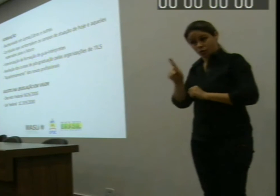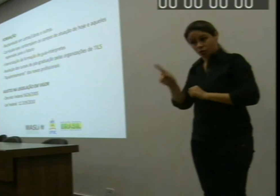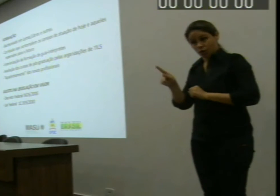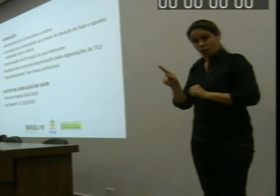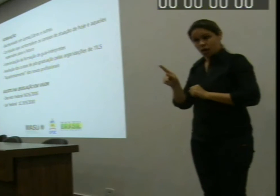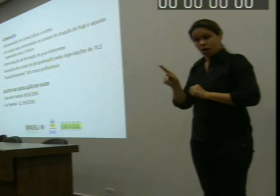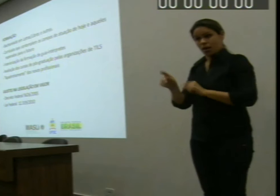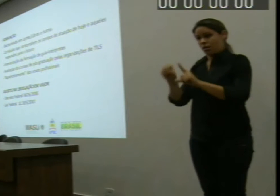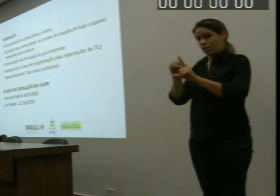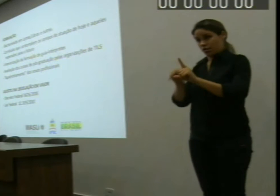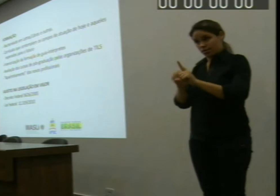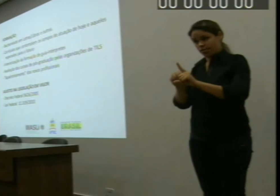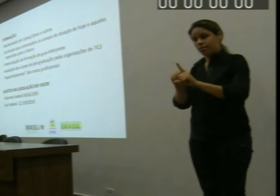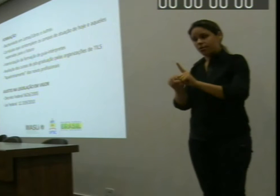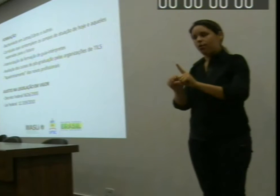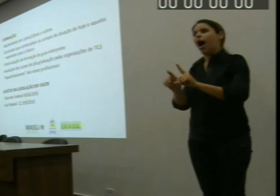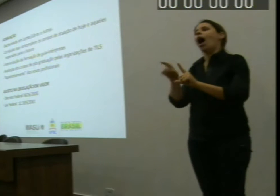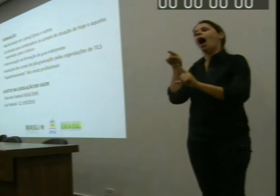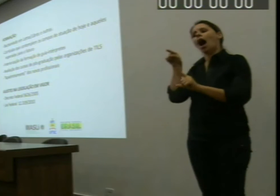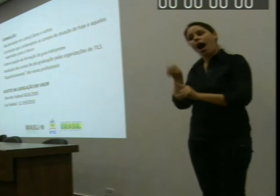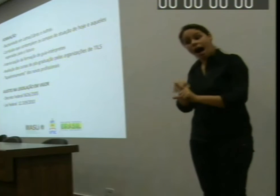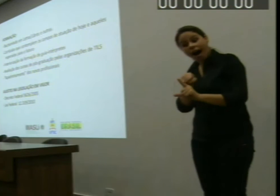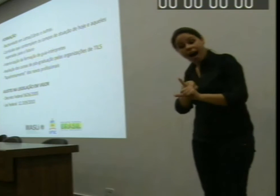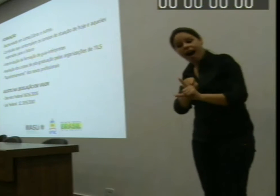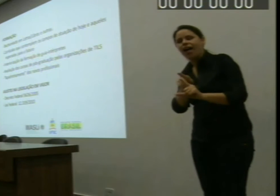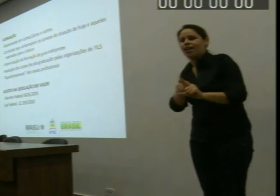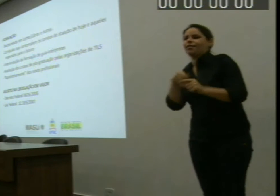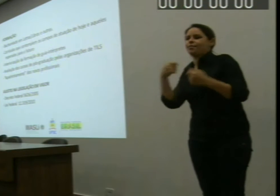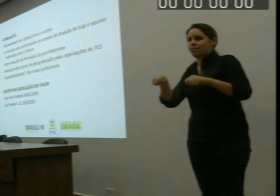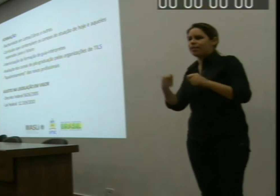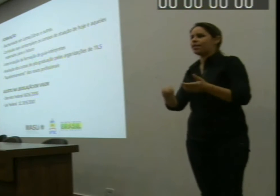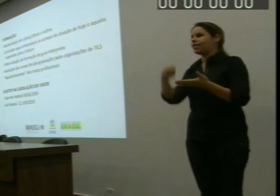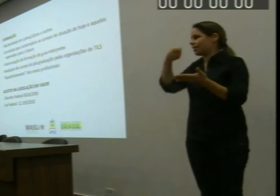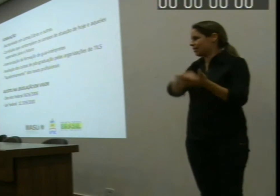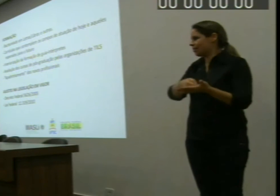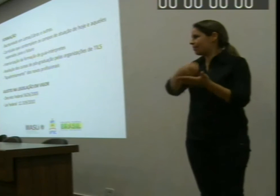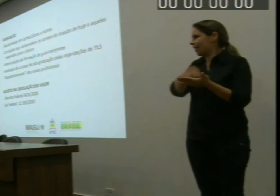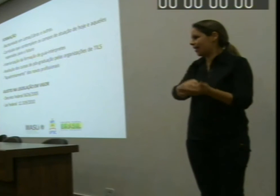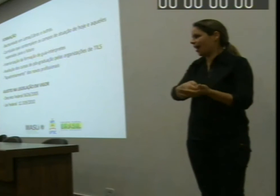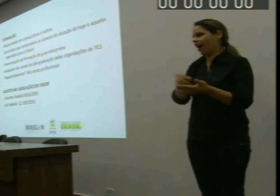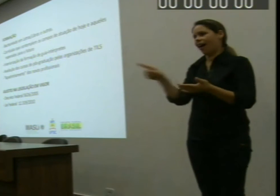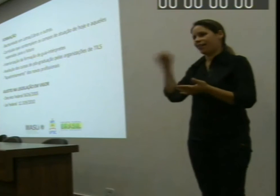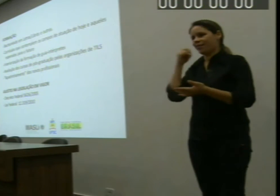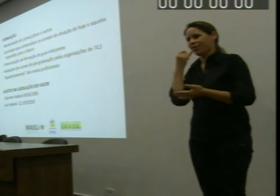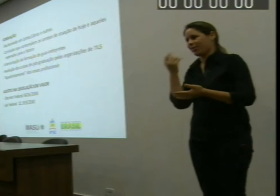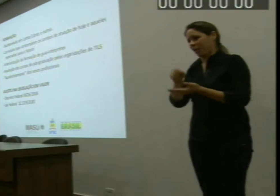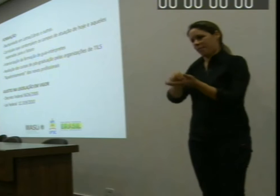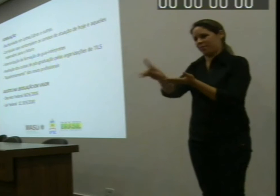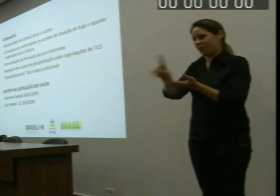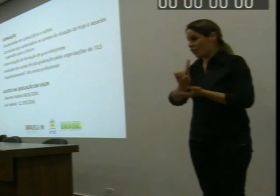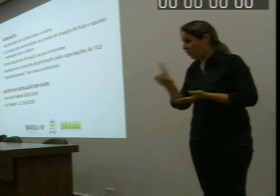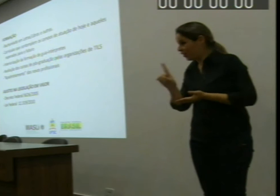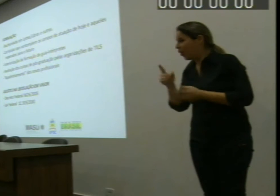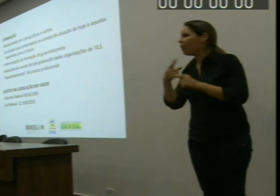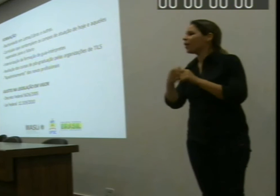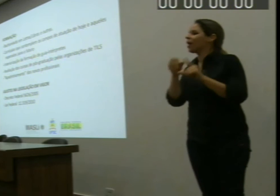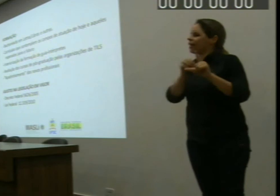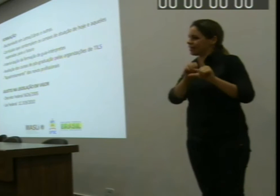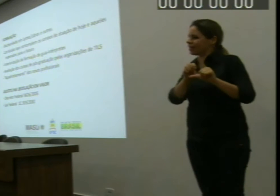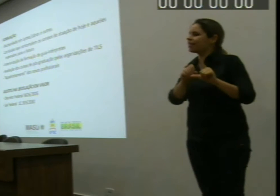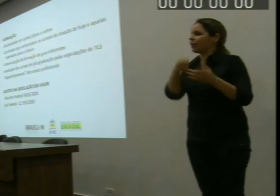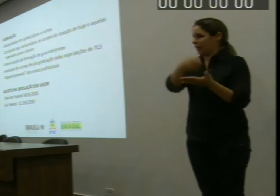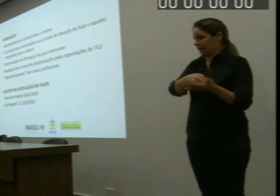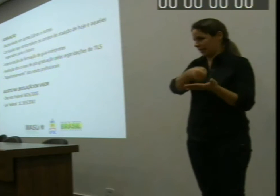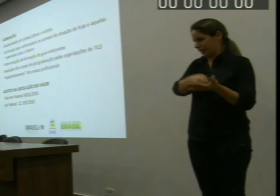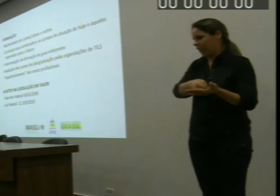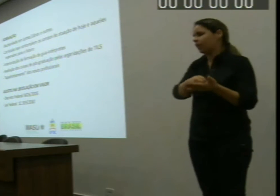então lá a gente vai continuar investindo Opa garantiu o emprego Juliana não vai ser demitida né então continua a licenciatura certo